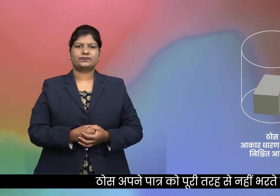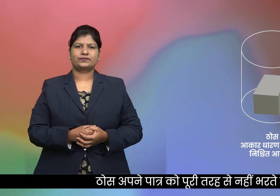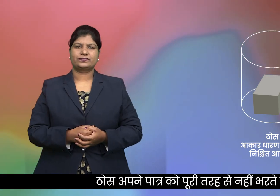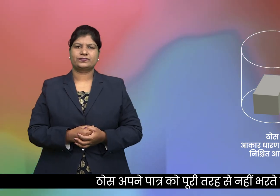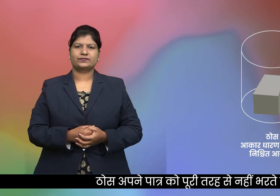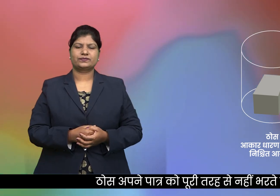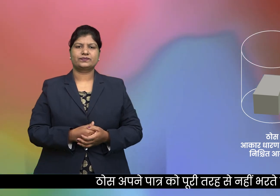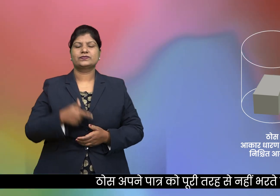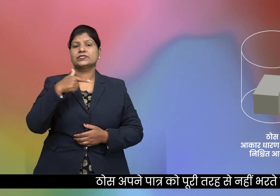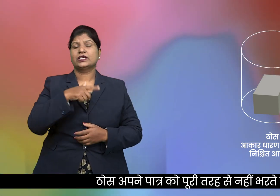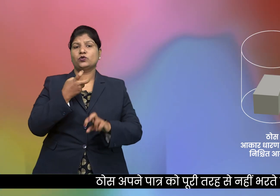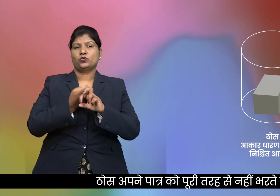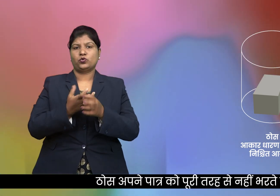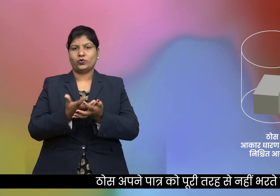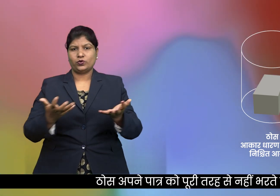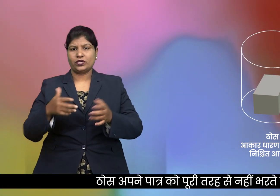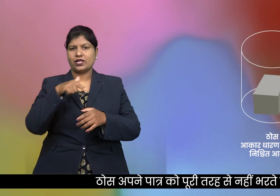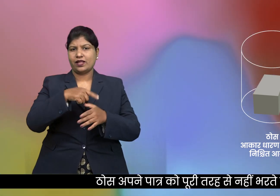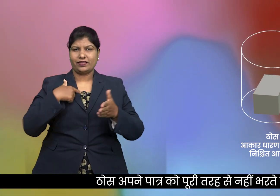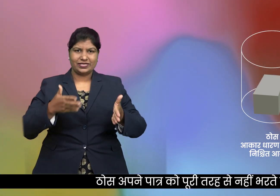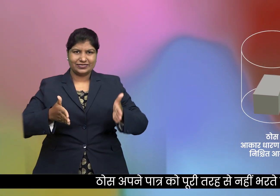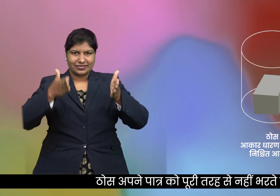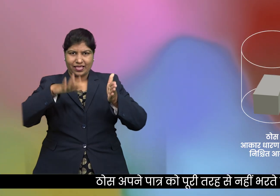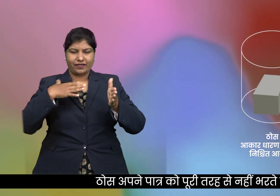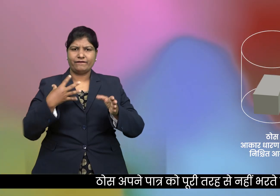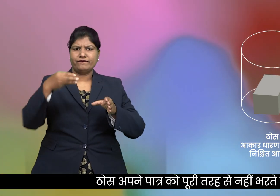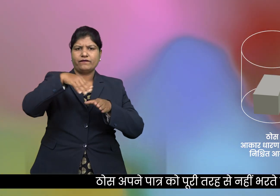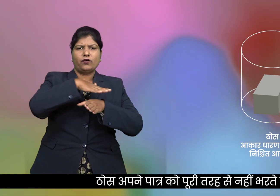ठोस अपने पात्र को पूरी तरह से नहीं भरते हैं।